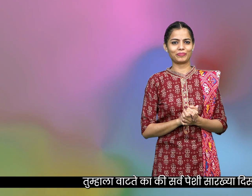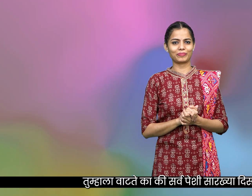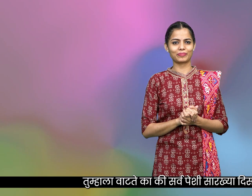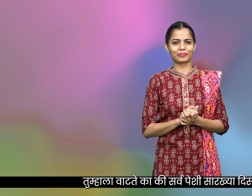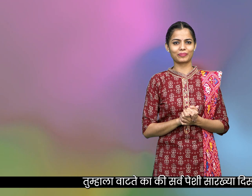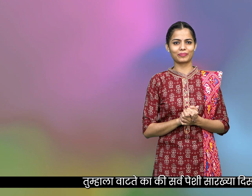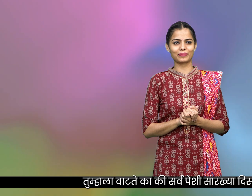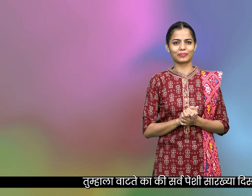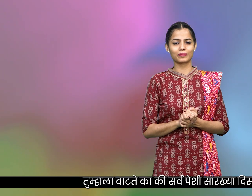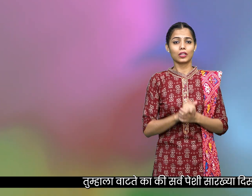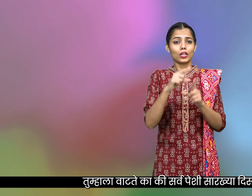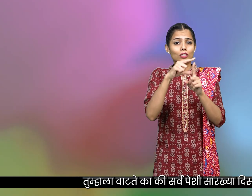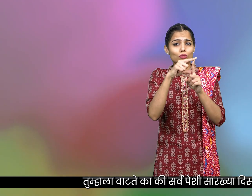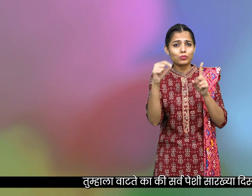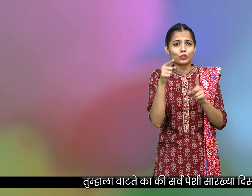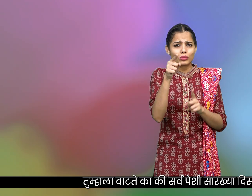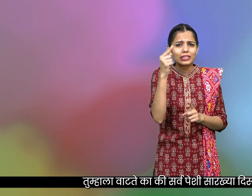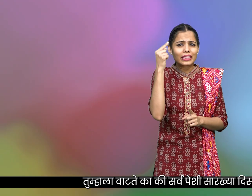तुम्हाला वाटते की सर्व पेशी सारख्या दिसतात